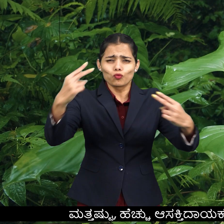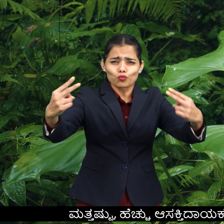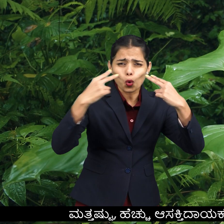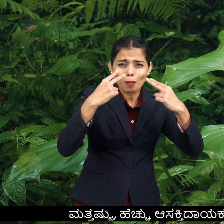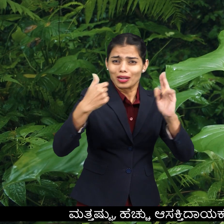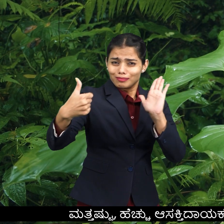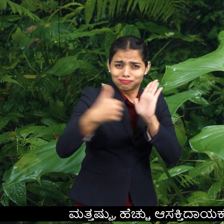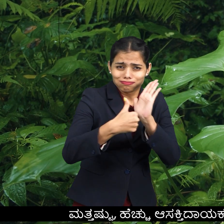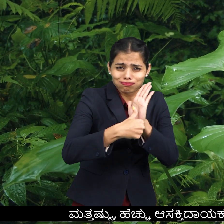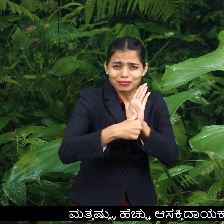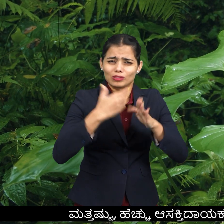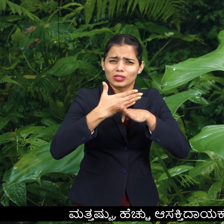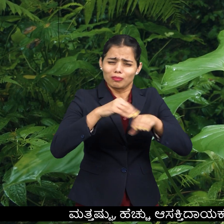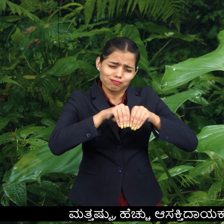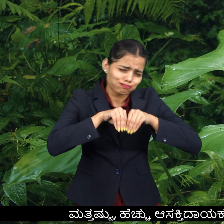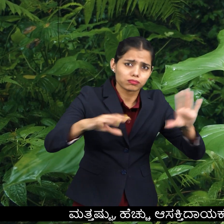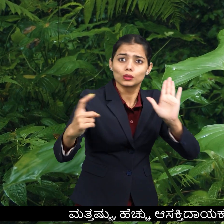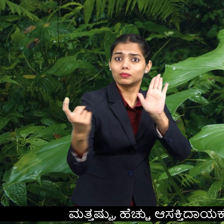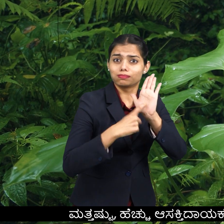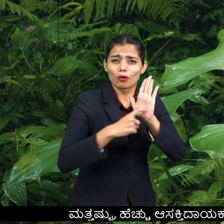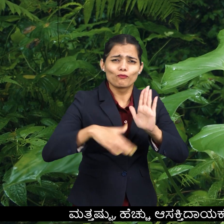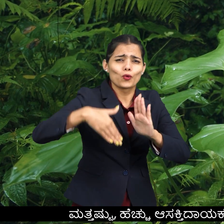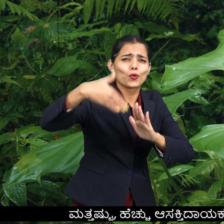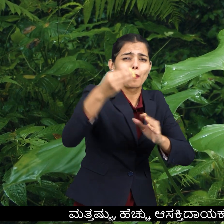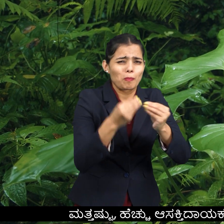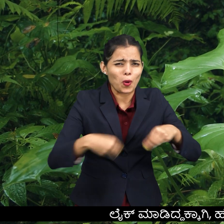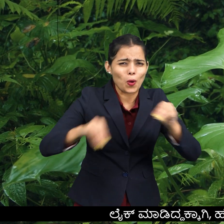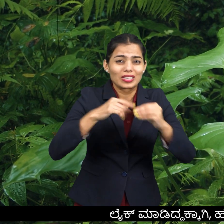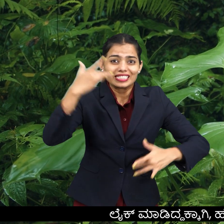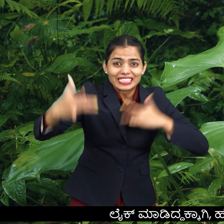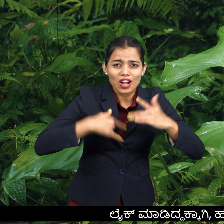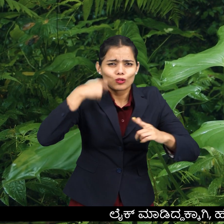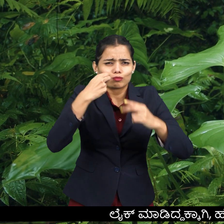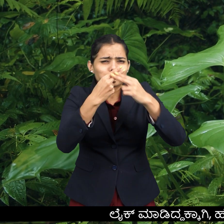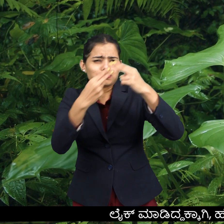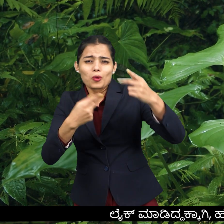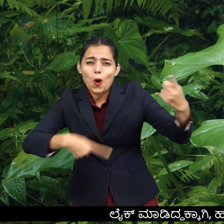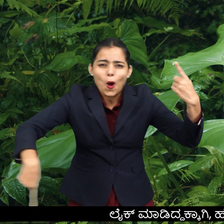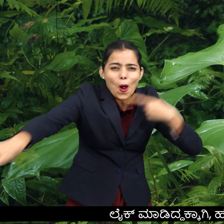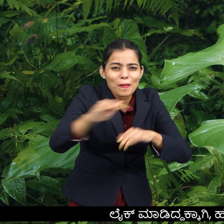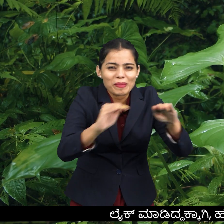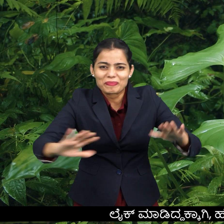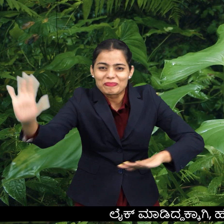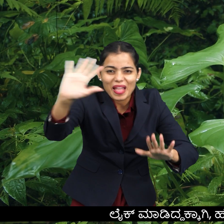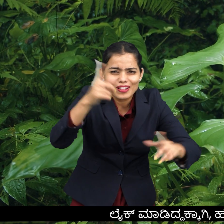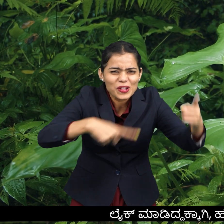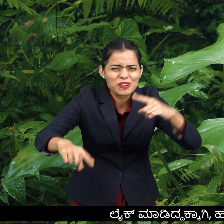ಮತ್ತಷ್ಟು ಹೆಚ್ಚು ಆಸಕ್ತಿದಾಯಕ ವಿಡಿಯೋಗಳನ್ನು ವೀಕ್ಷಿಸಿದ್ದಕ್ಕಾಗಿ, ಲೈಕ್ ಮಾಡಿದ್ದಕ್ಕಾಗಿ,